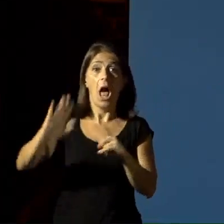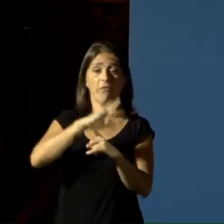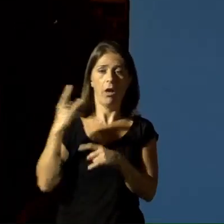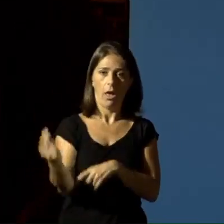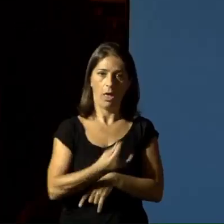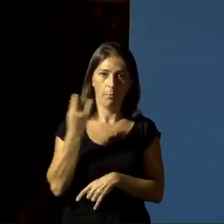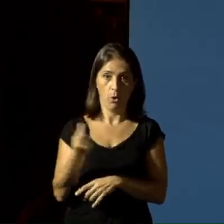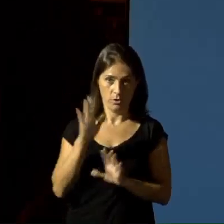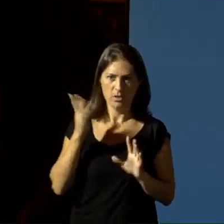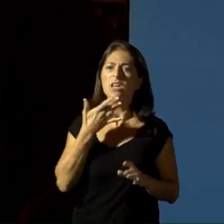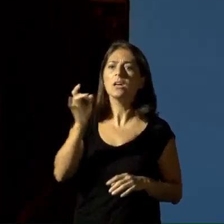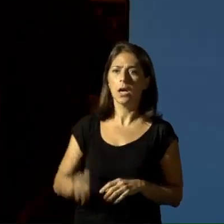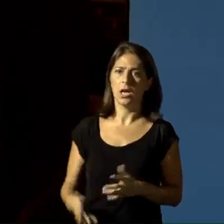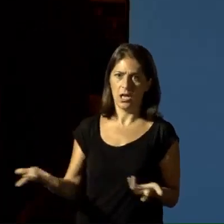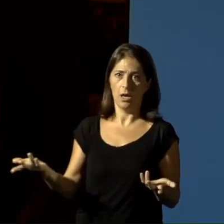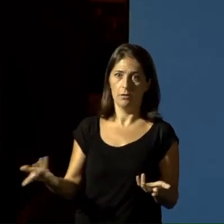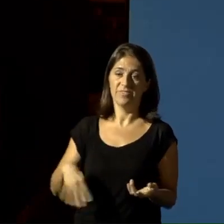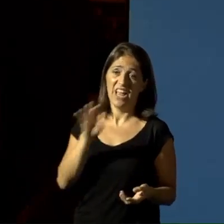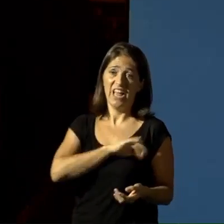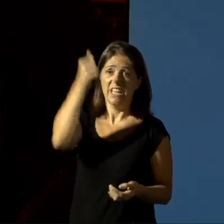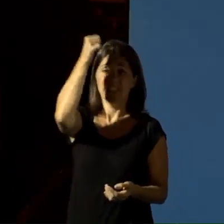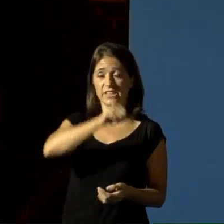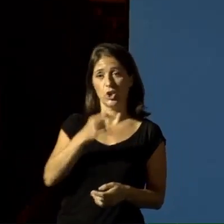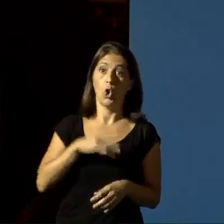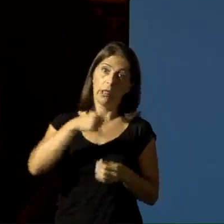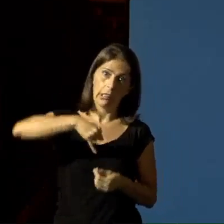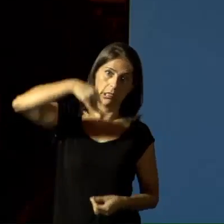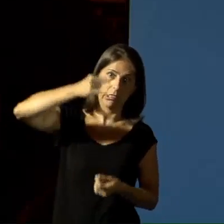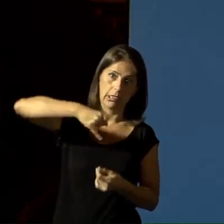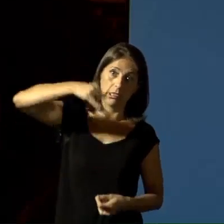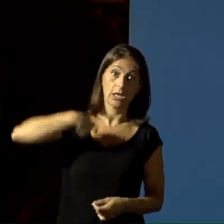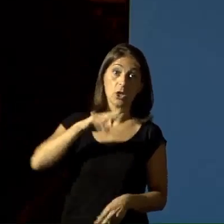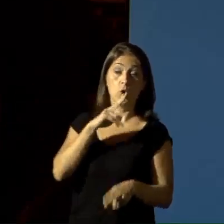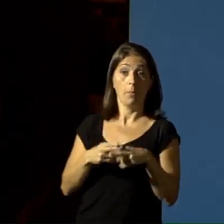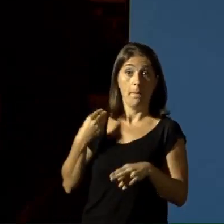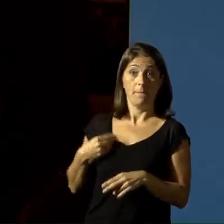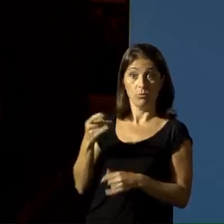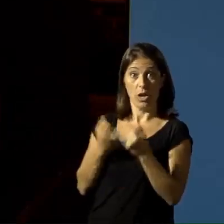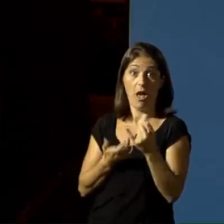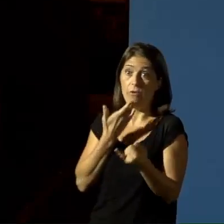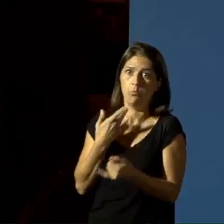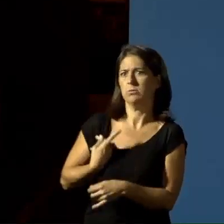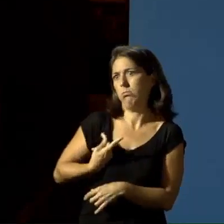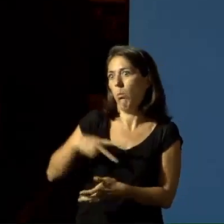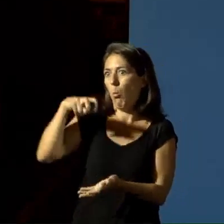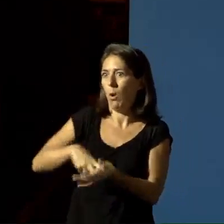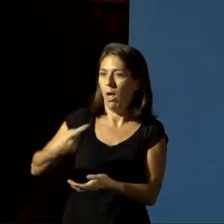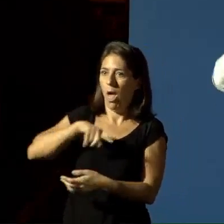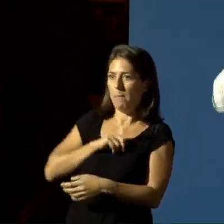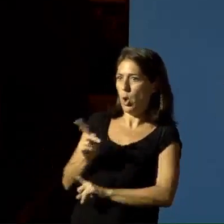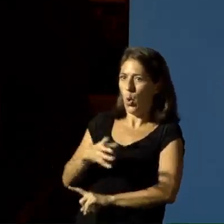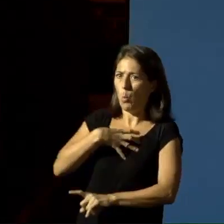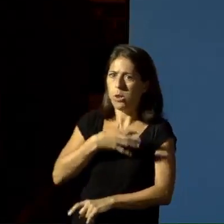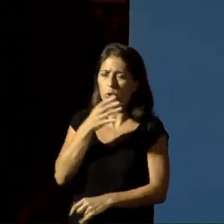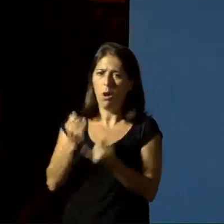gilipollas del señor de los hilillos, e como non digo o seu nome, non me poden castigar por insultalo, aparte de que